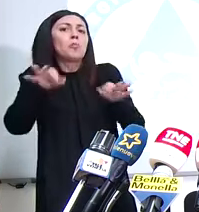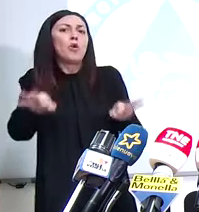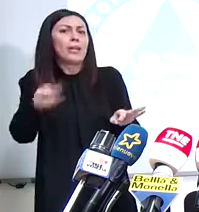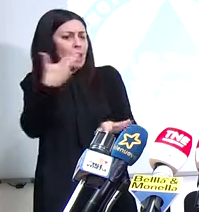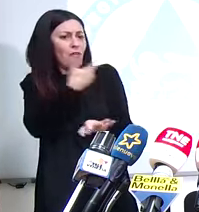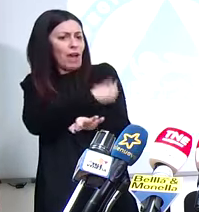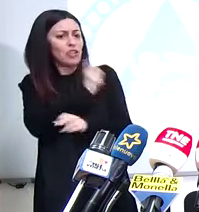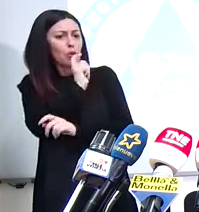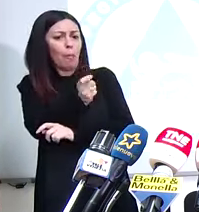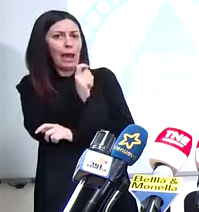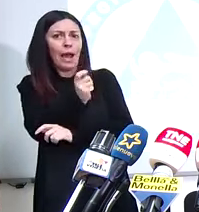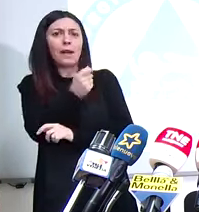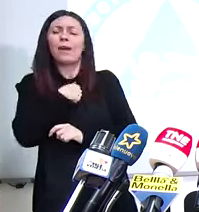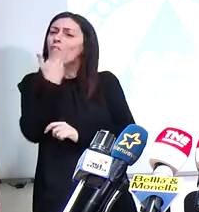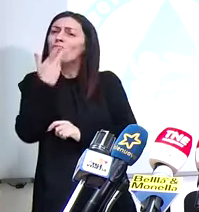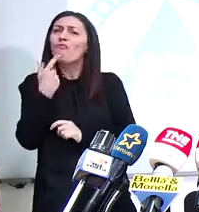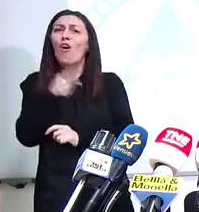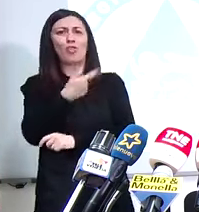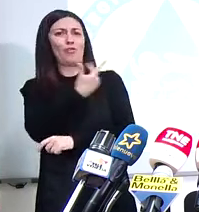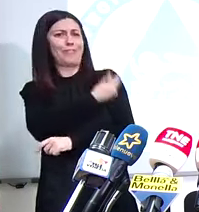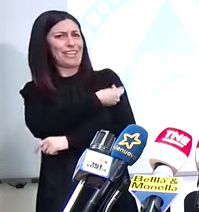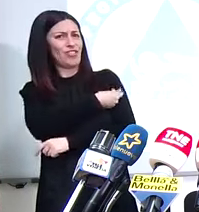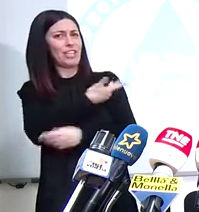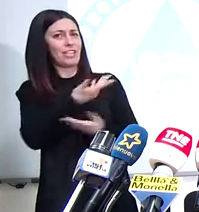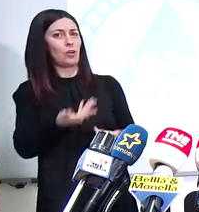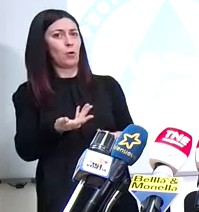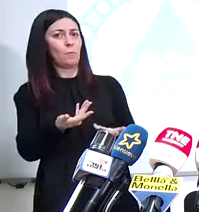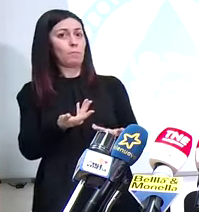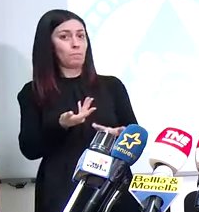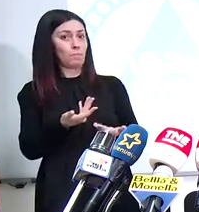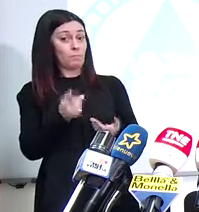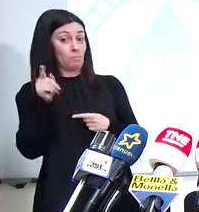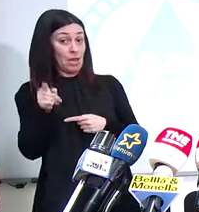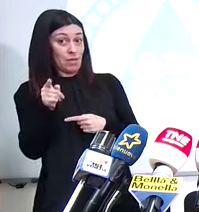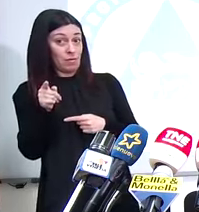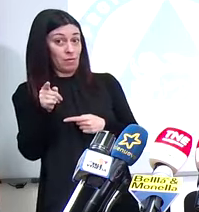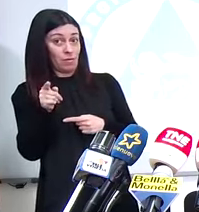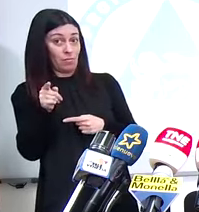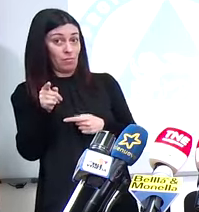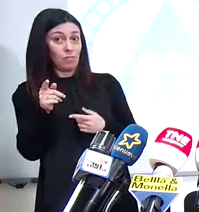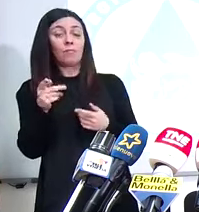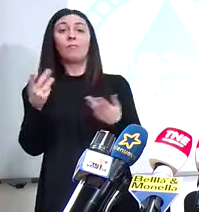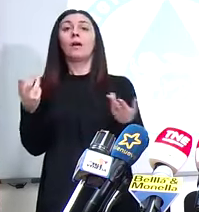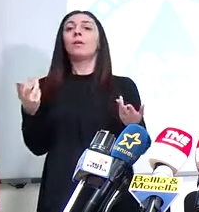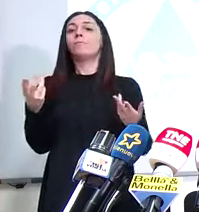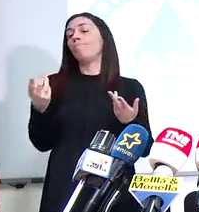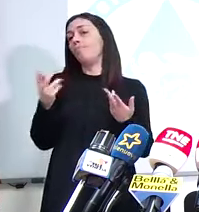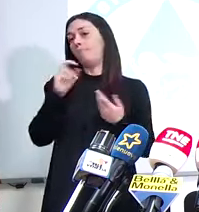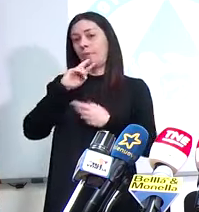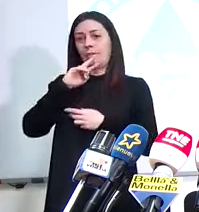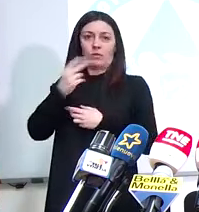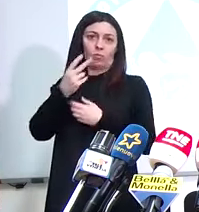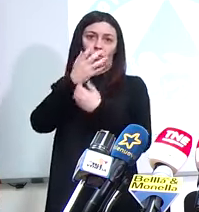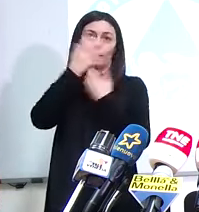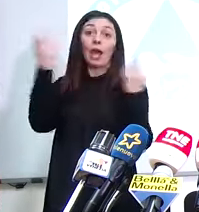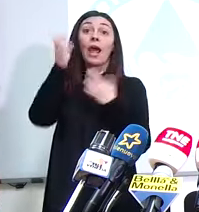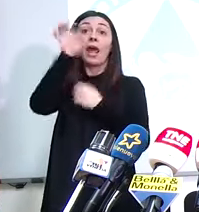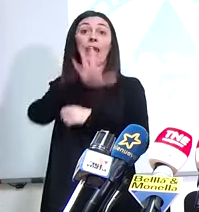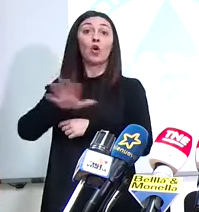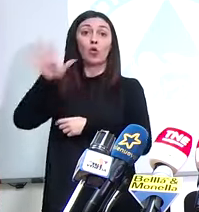facciano possiamo chiarire che non è un problema appunto di costo ma di reperimento sul mercato delle forniture però è presto detto l'europa ha firmato un contratto